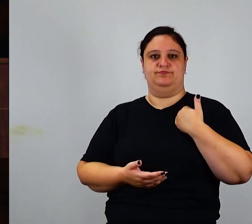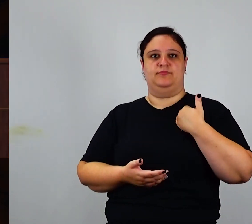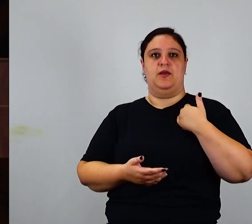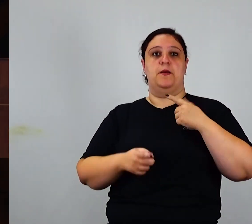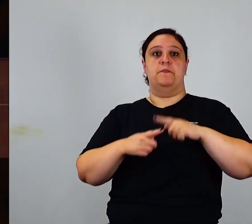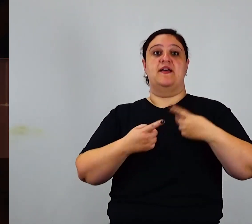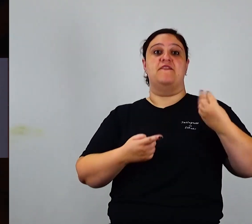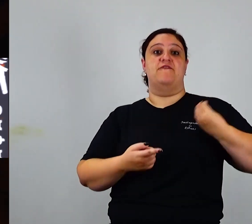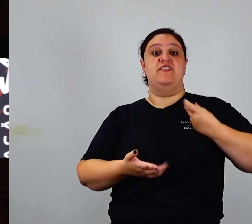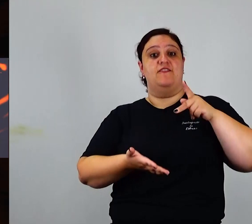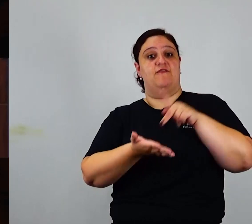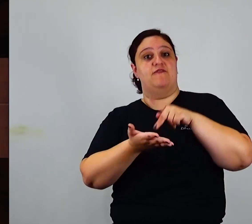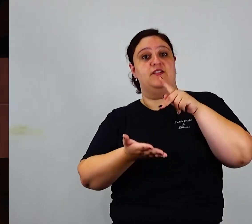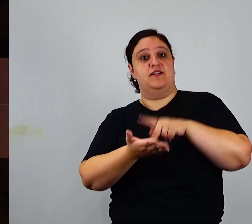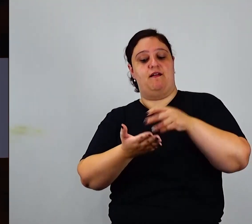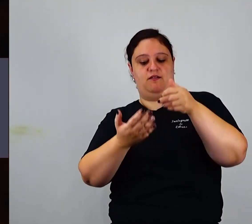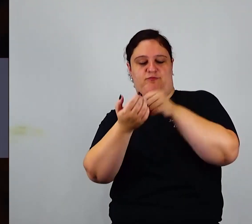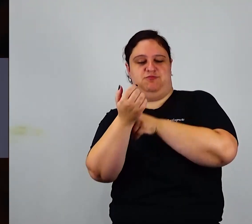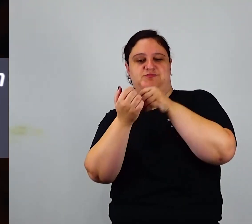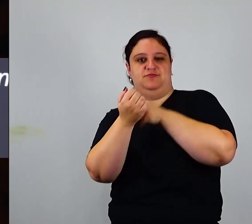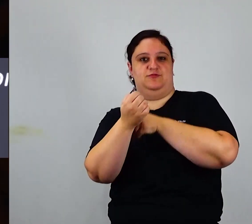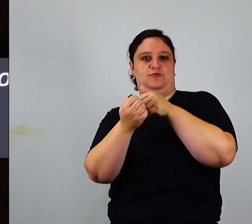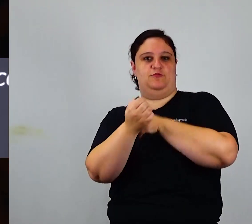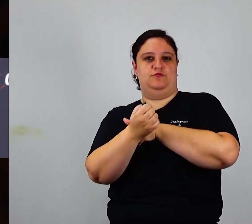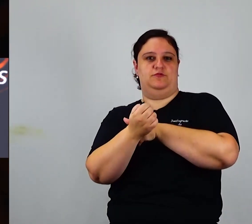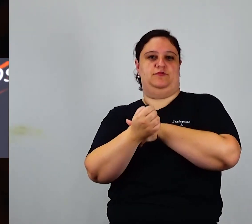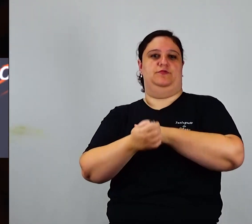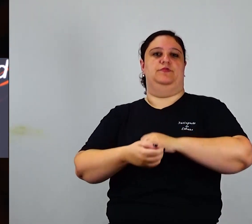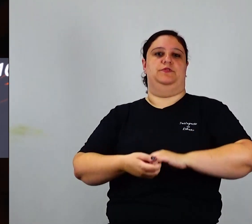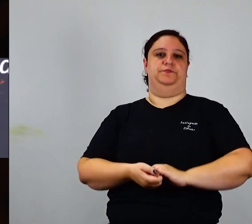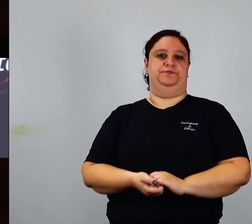A verdadeira vida está escondida. E ele fala,